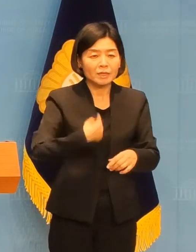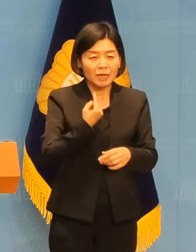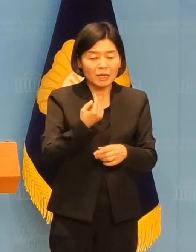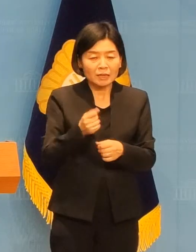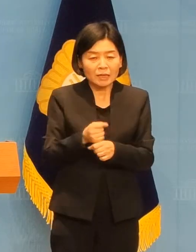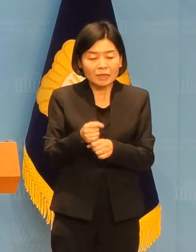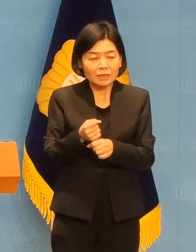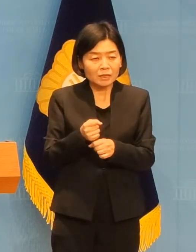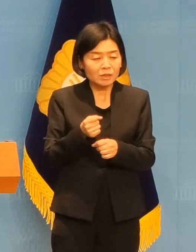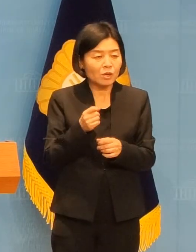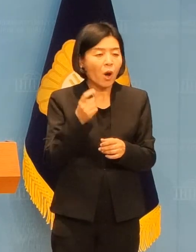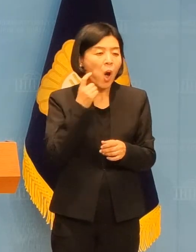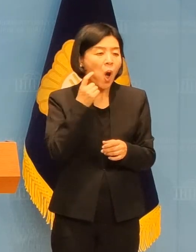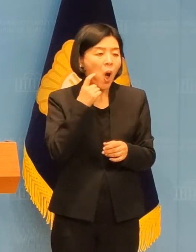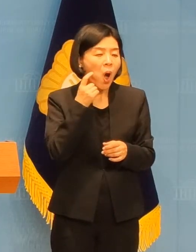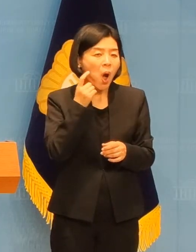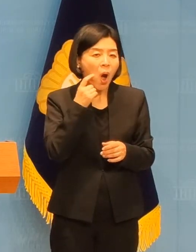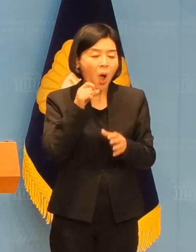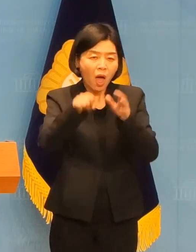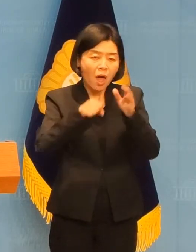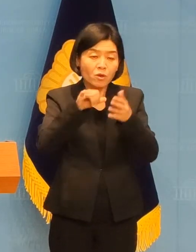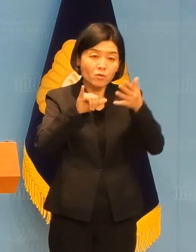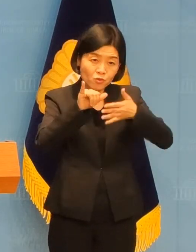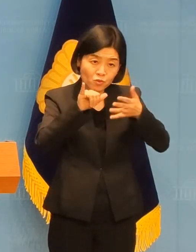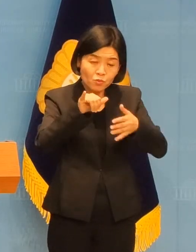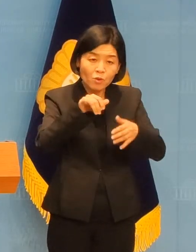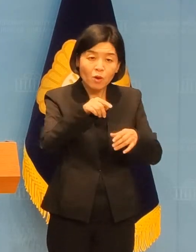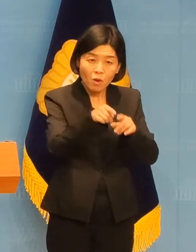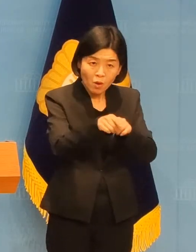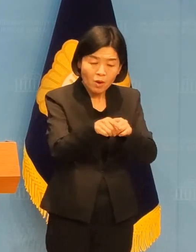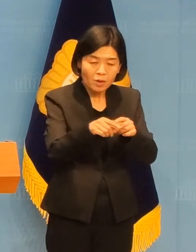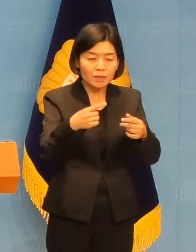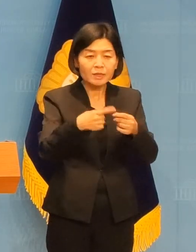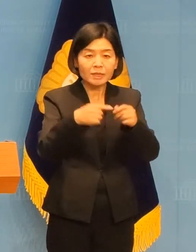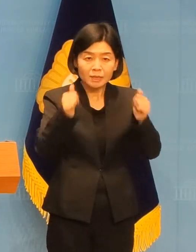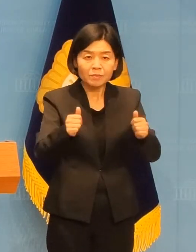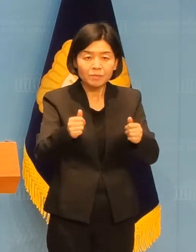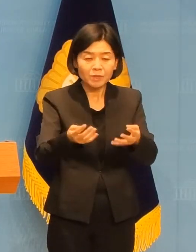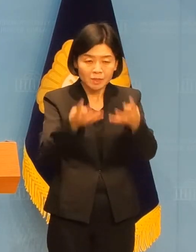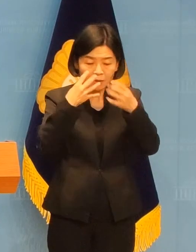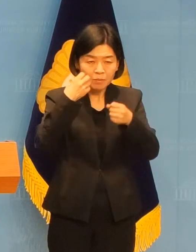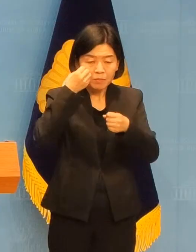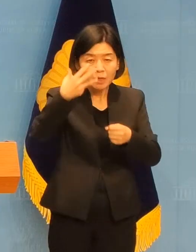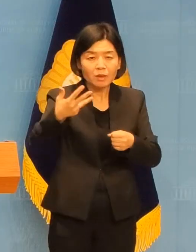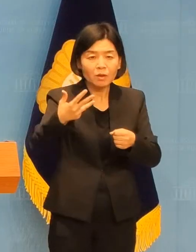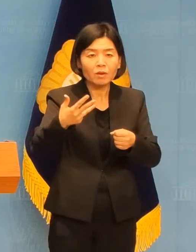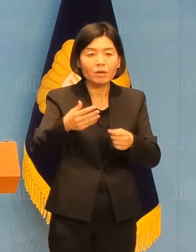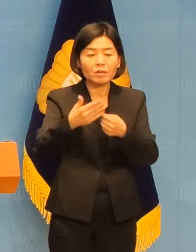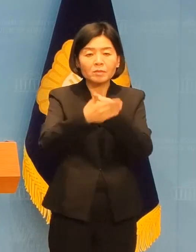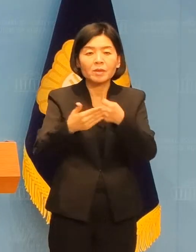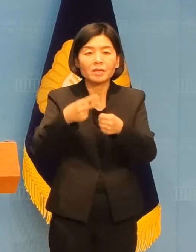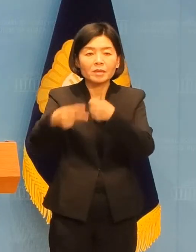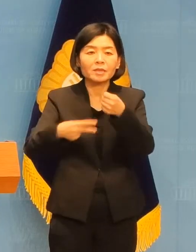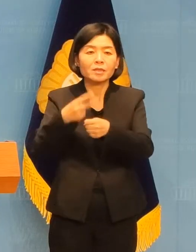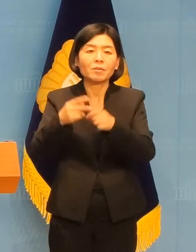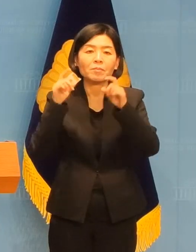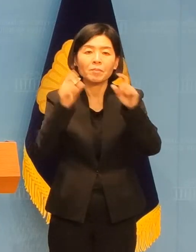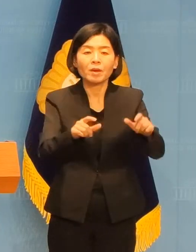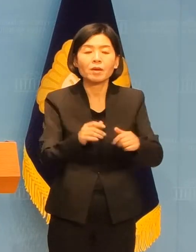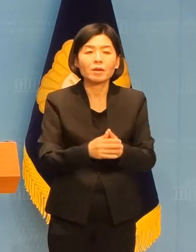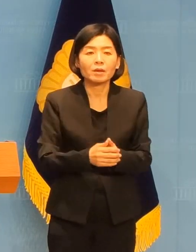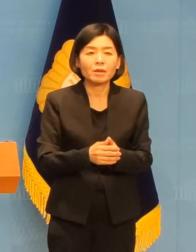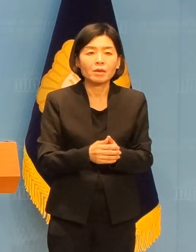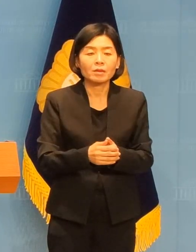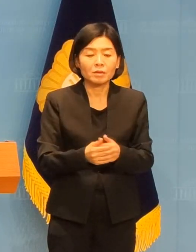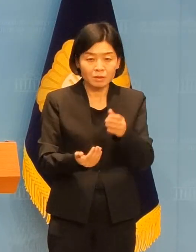허위 사실을 유포한 유튜버에 대해 최근 1심에서 징역 8개월, 집행유예 2년의 판결이 선고되었습니다. 이는